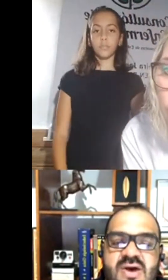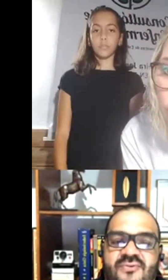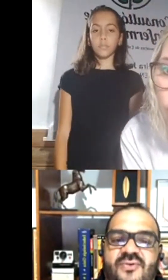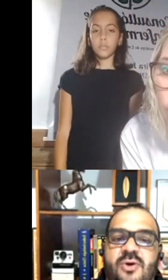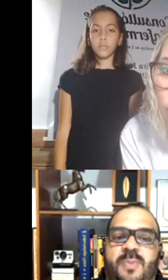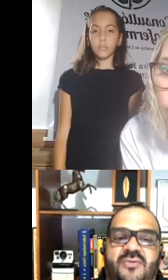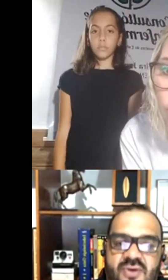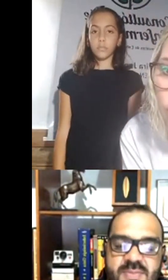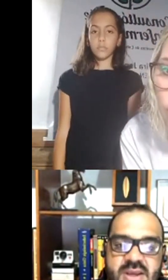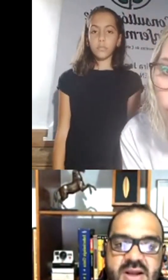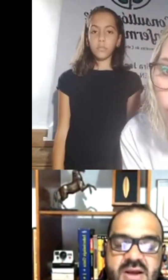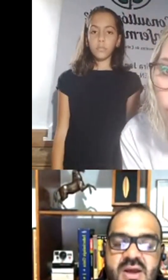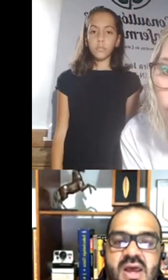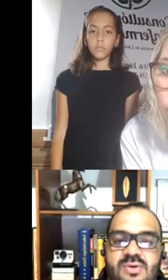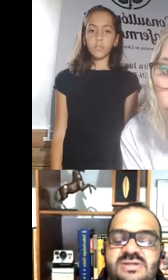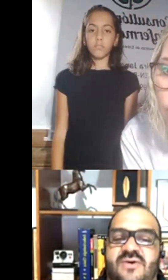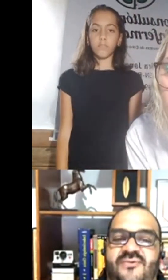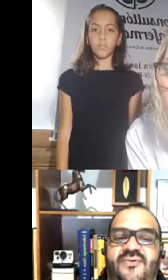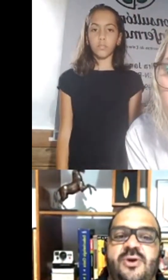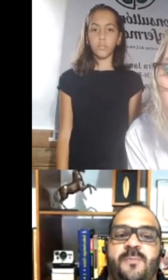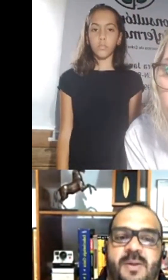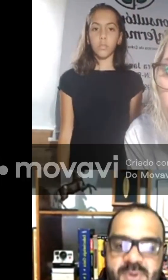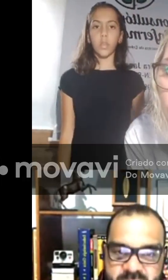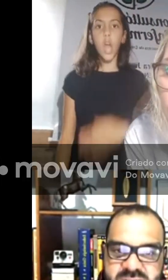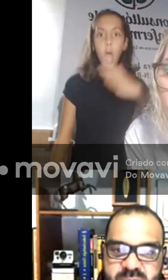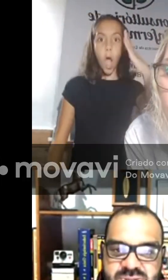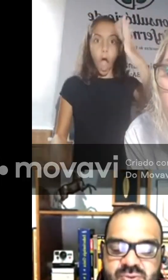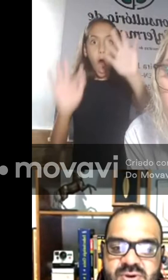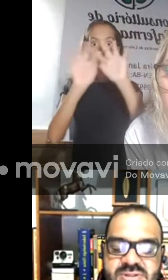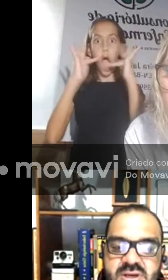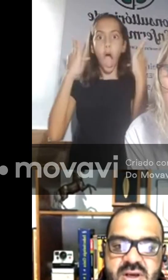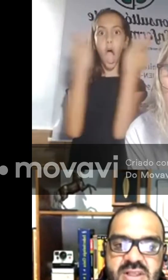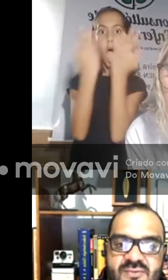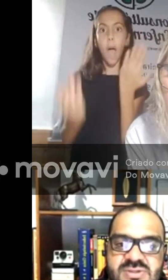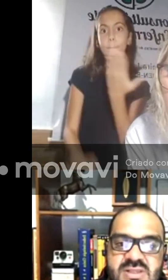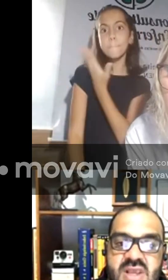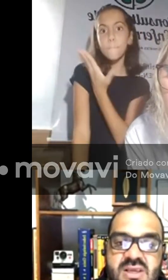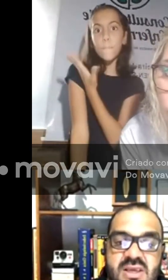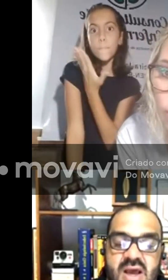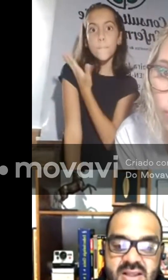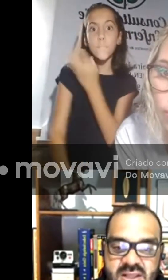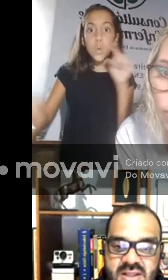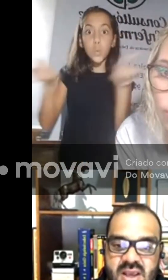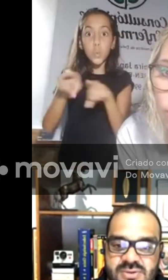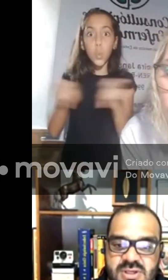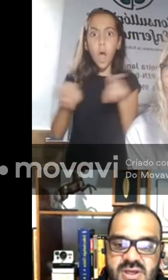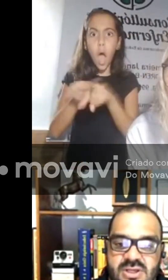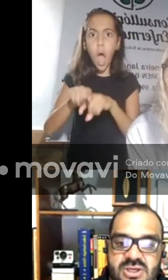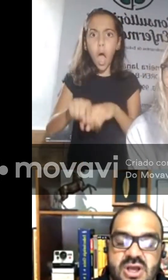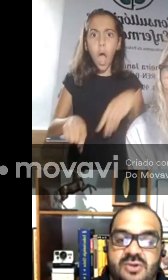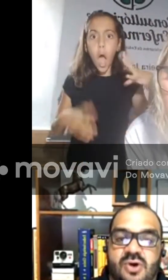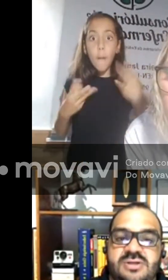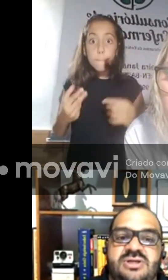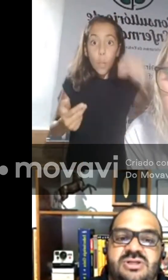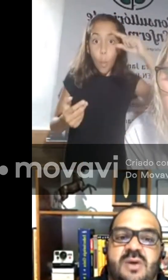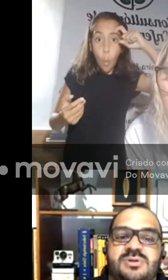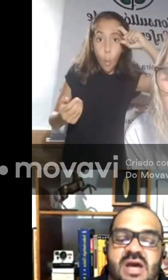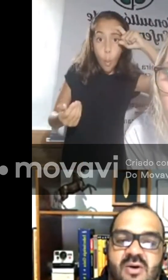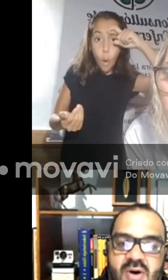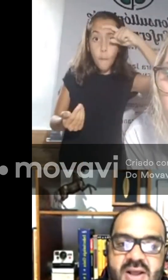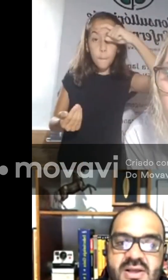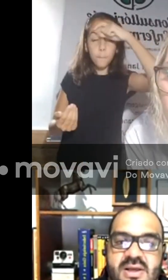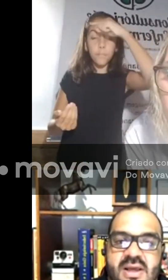um desafio para a família, é um desafio para as pessoas. Né? Você tem que entender o seguinte, nós